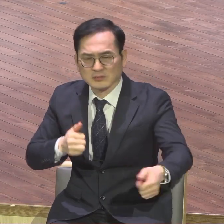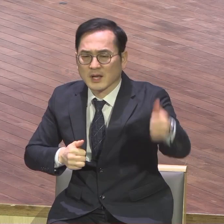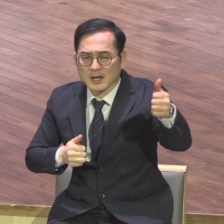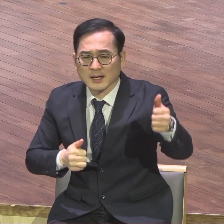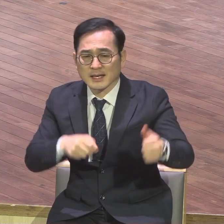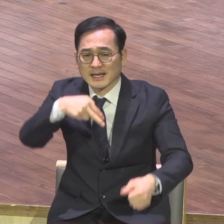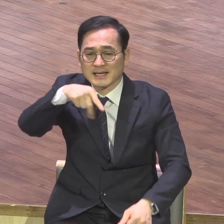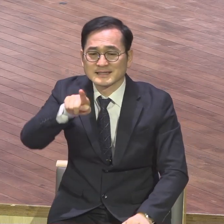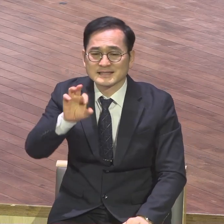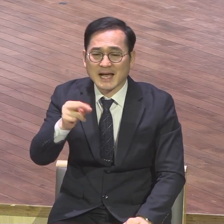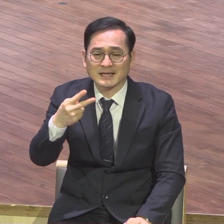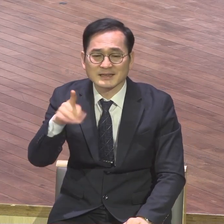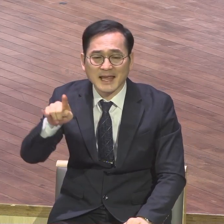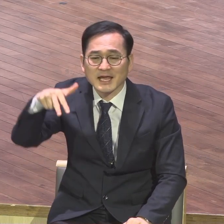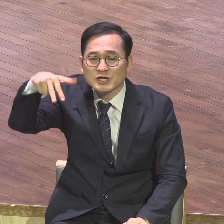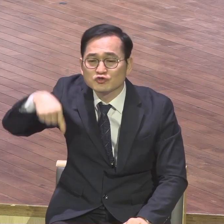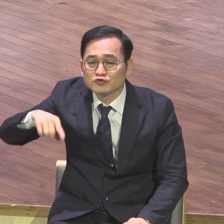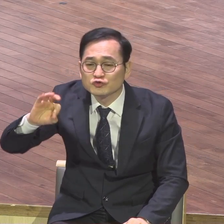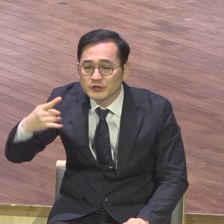상대주의, 상대주의.